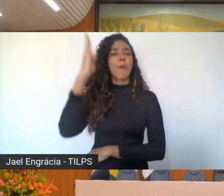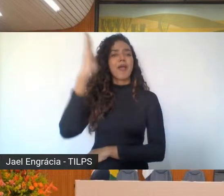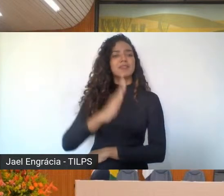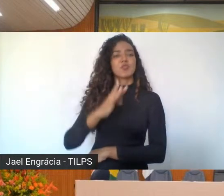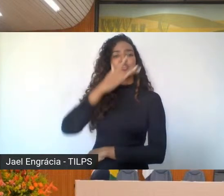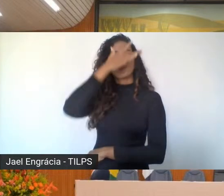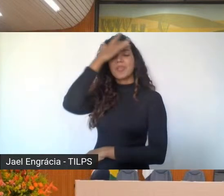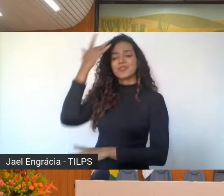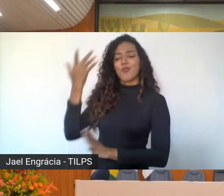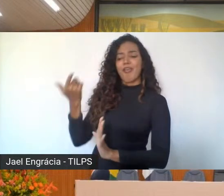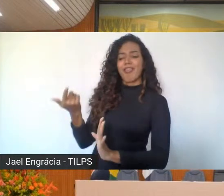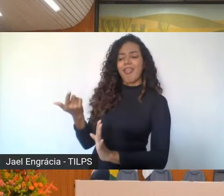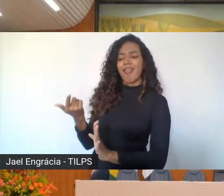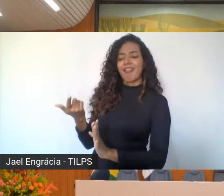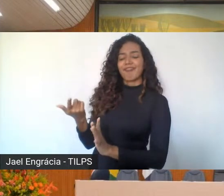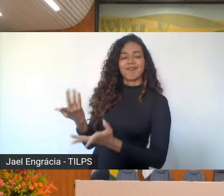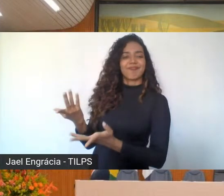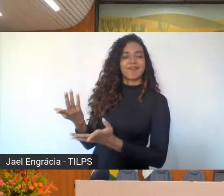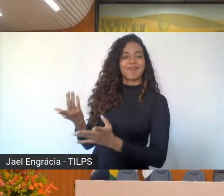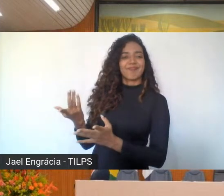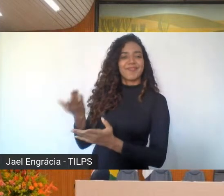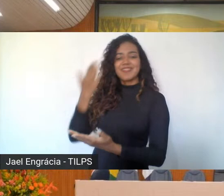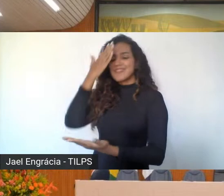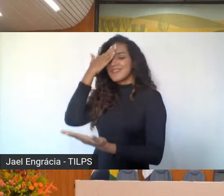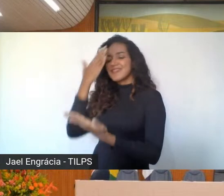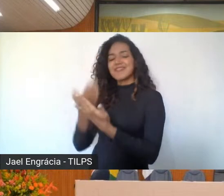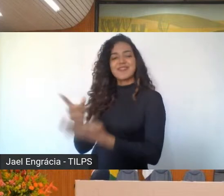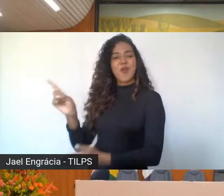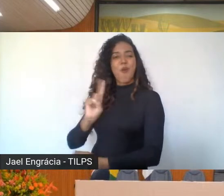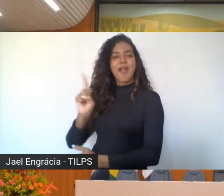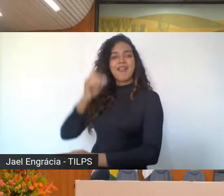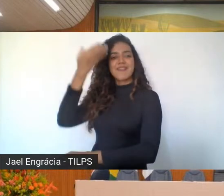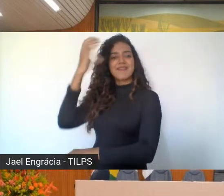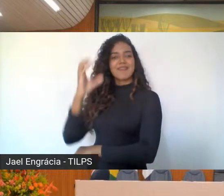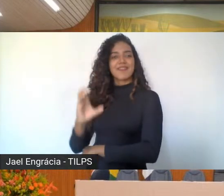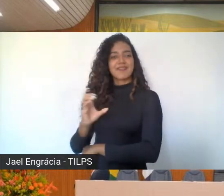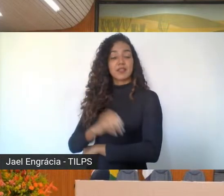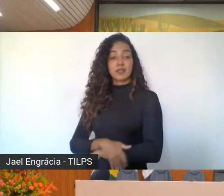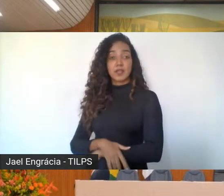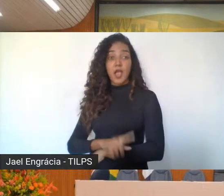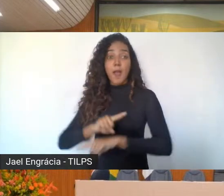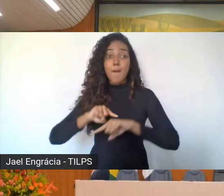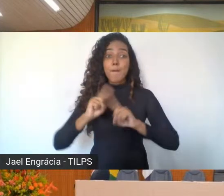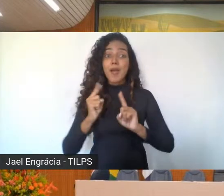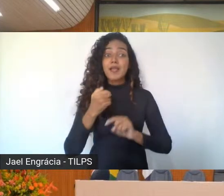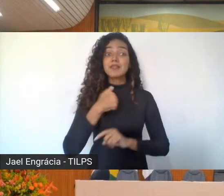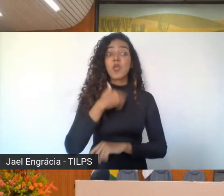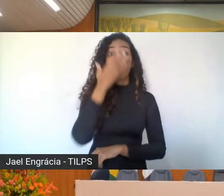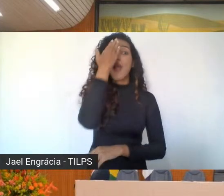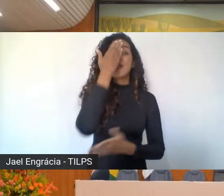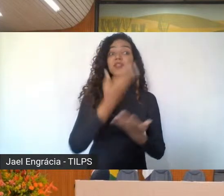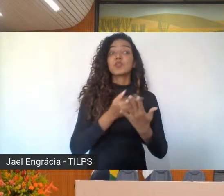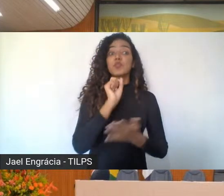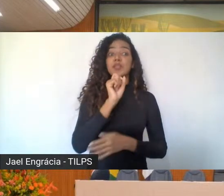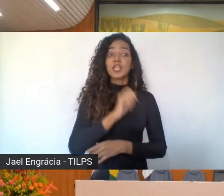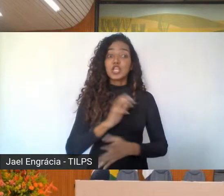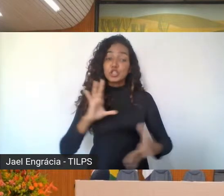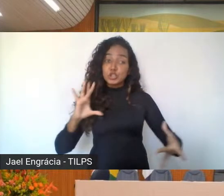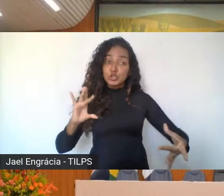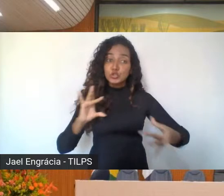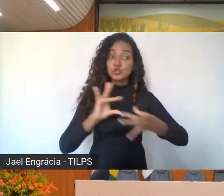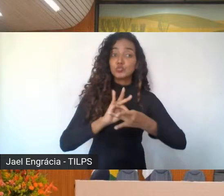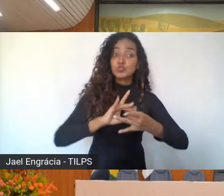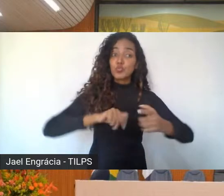contra a ciência, mas que tenho certeza que junto, com muita fé, com muito trabalho, a gente vai superar isso.